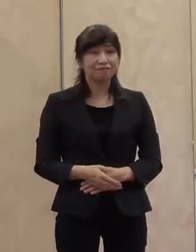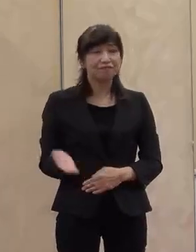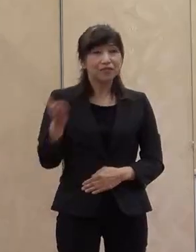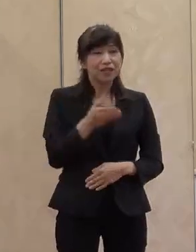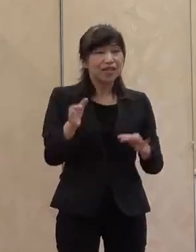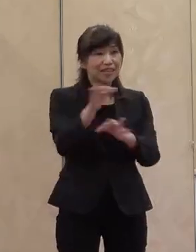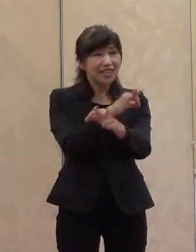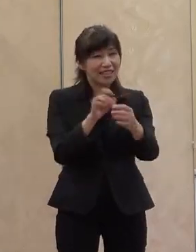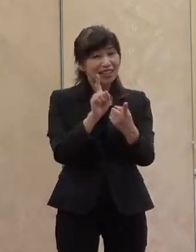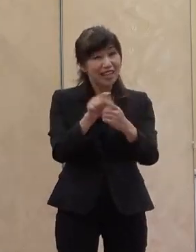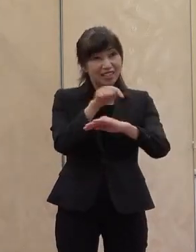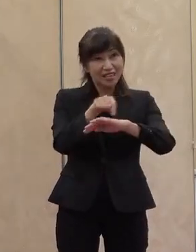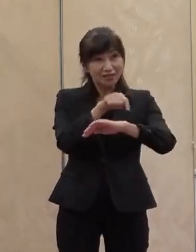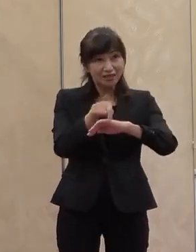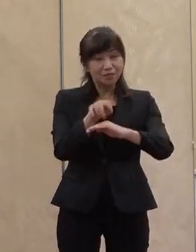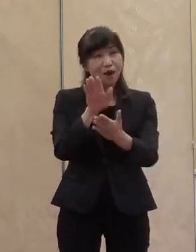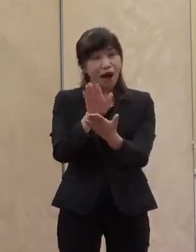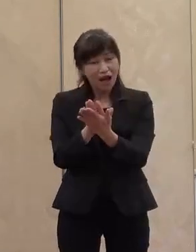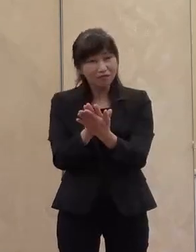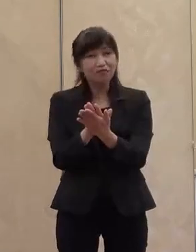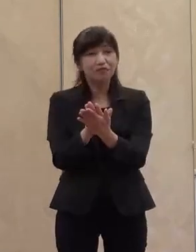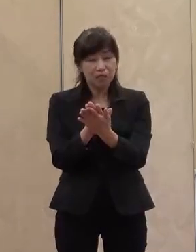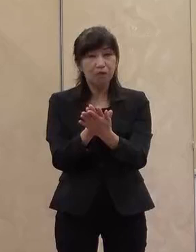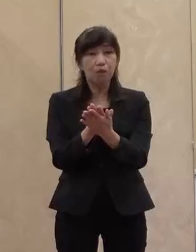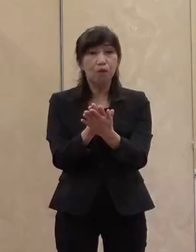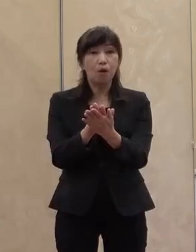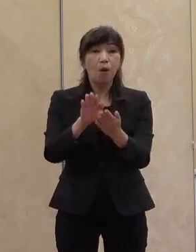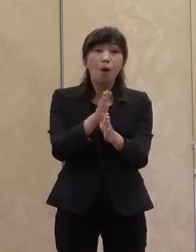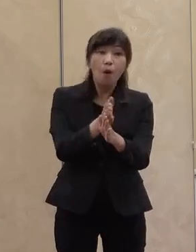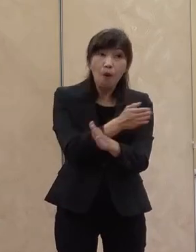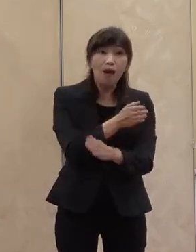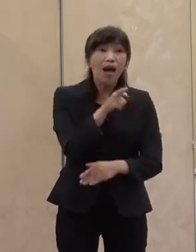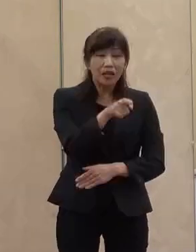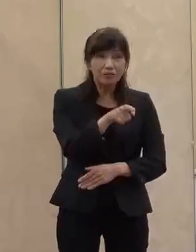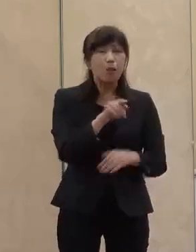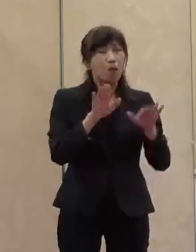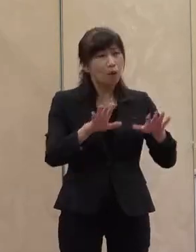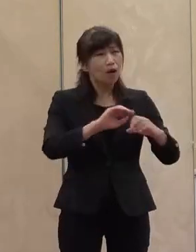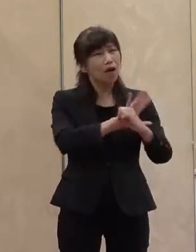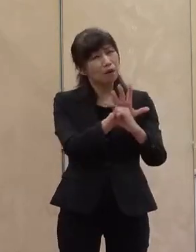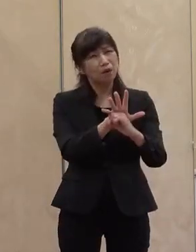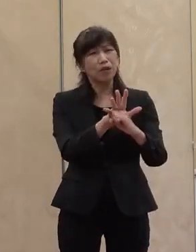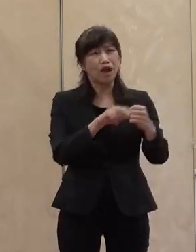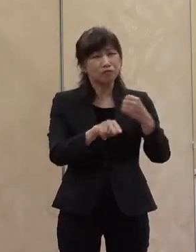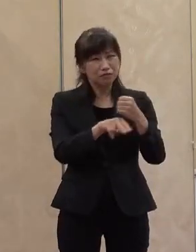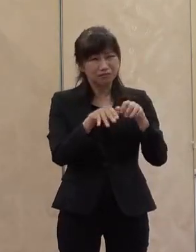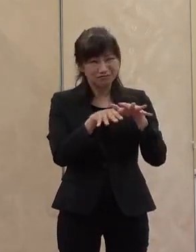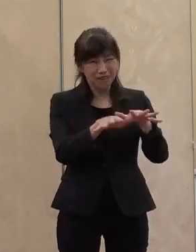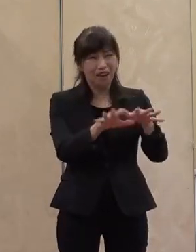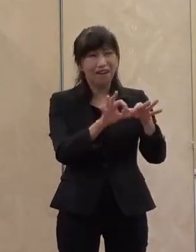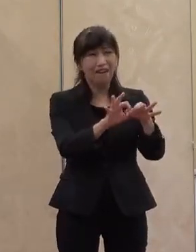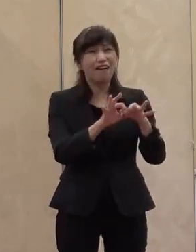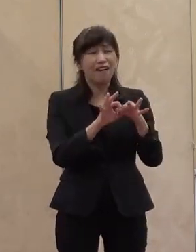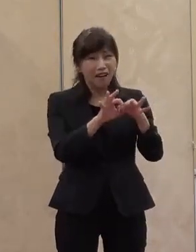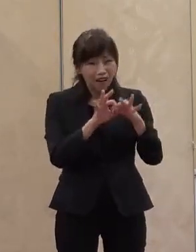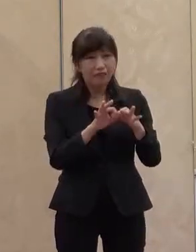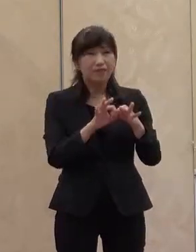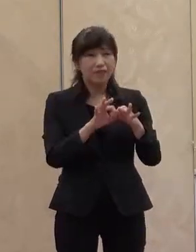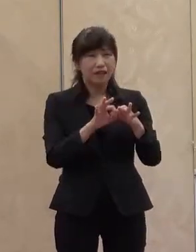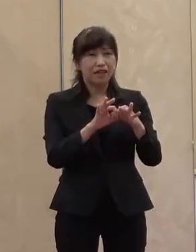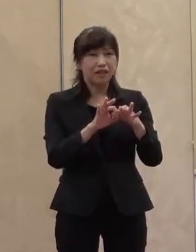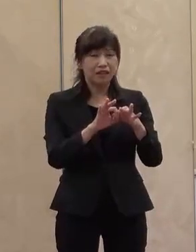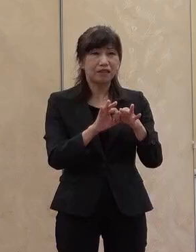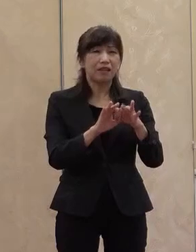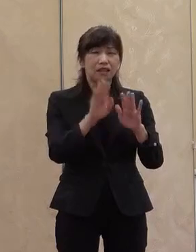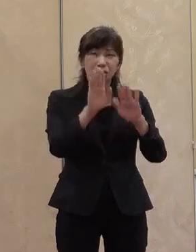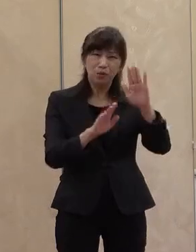策の側面もありますが、経済だけじゃなくてですね、やはり今回のコロナによって、非常に厳しい状況になっている方を